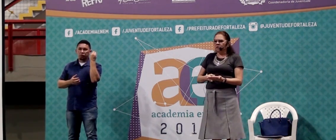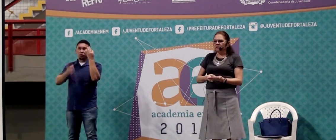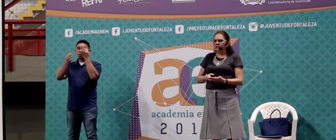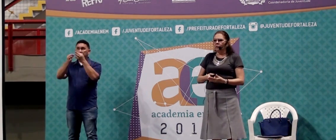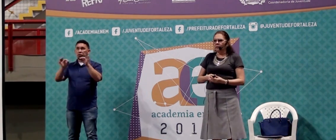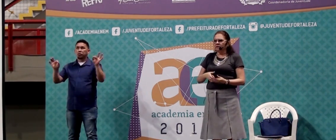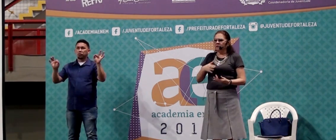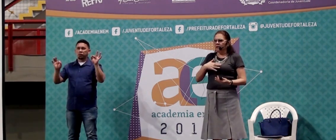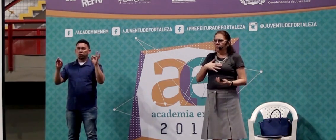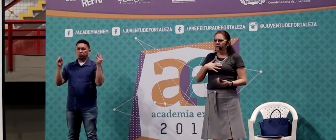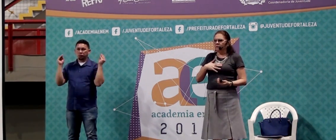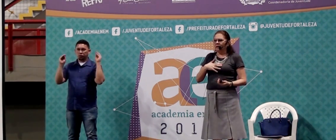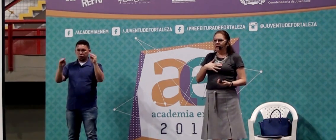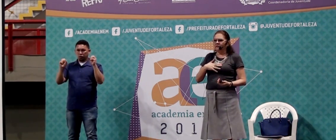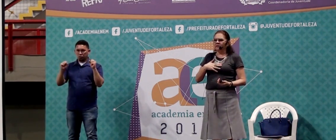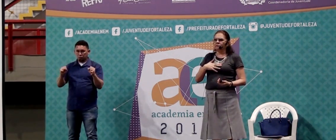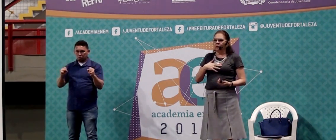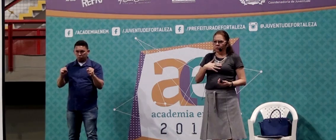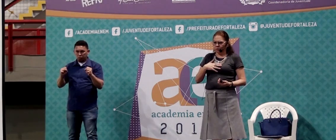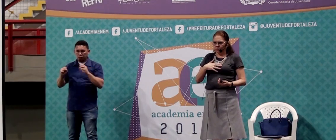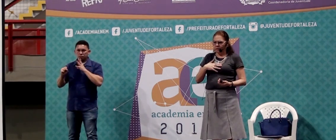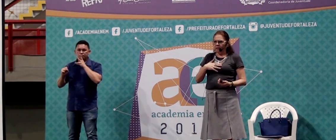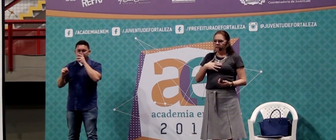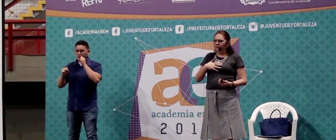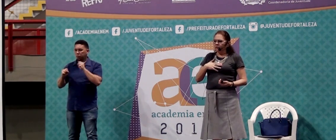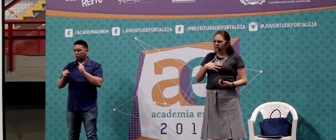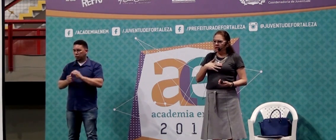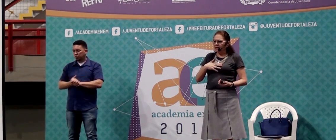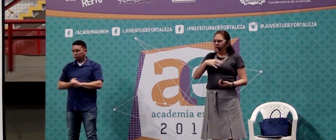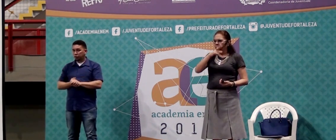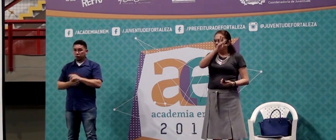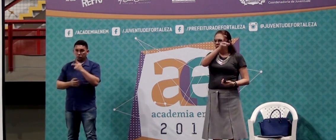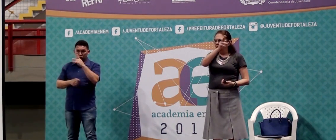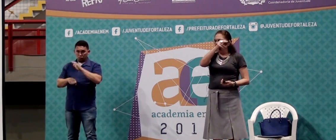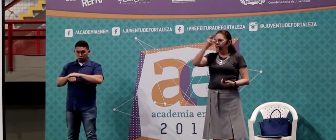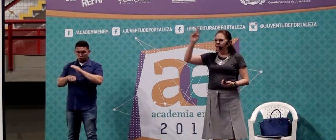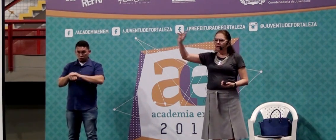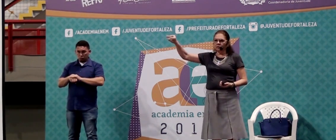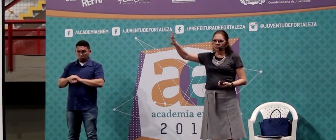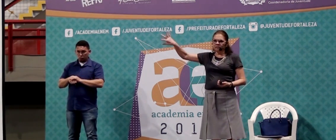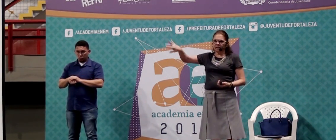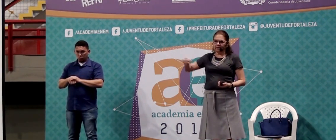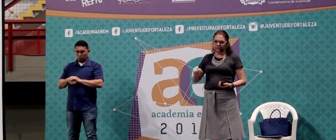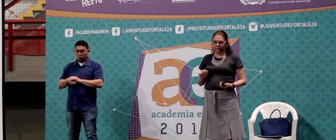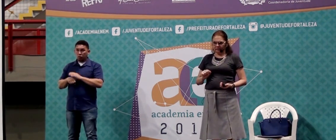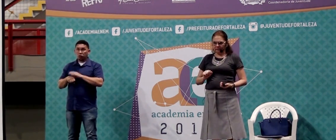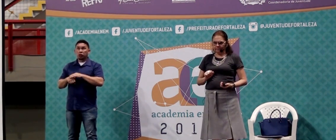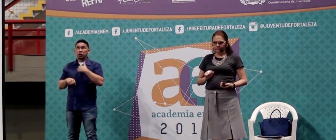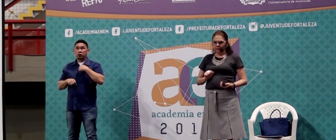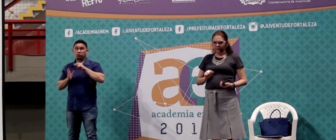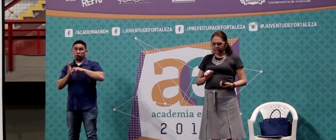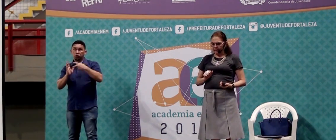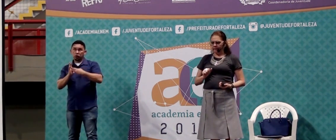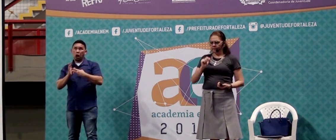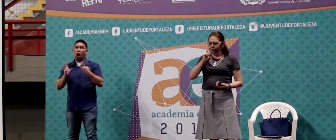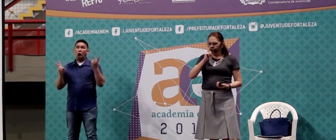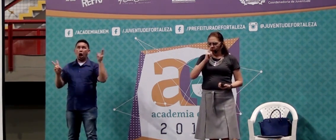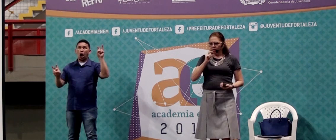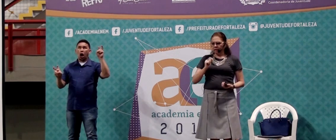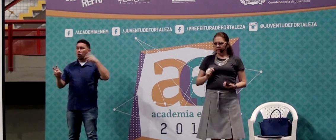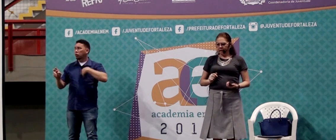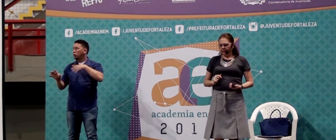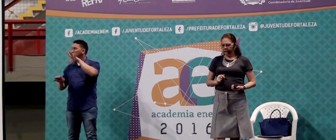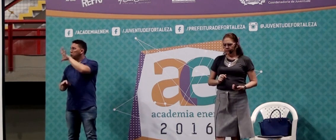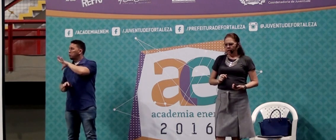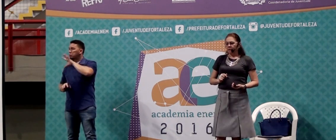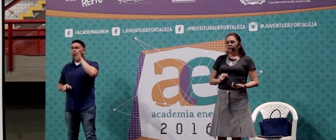que ele disse, eu posso dizer com minhas palavras? Pode. Se você interpretar, não use aspas, tá certo?